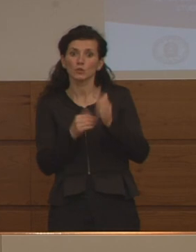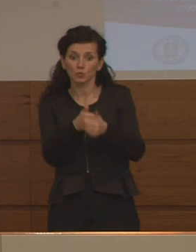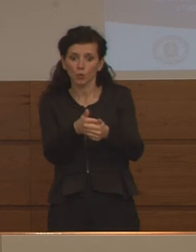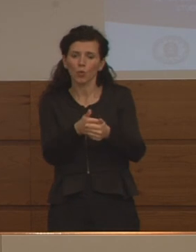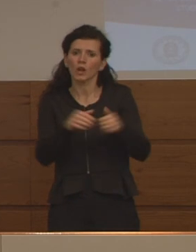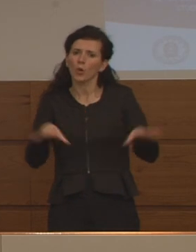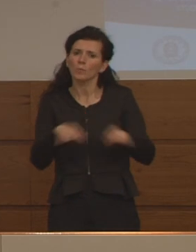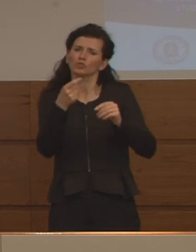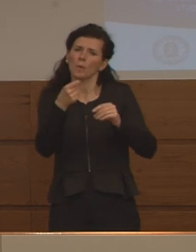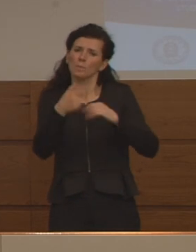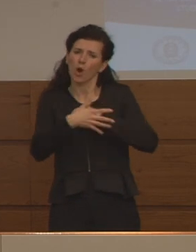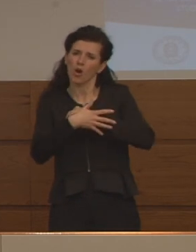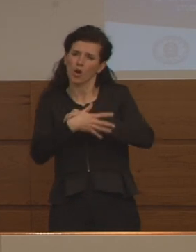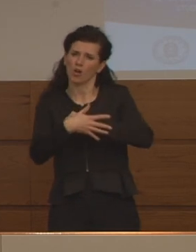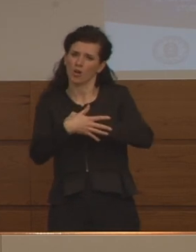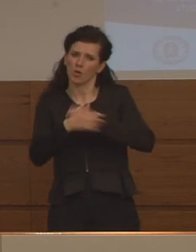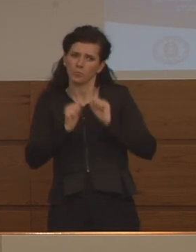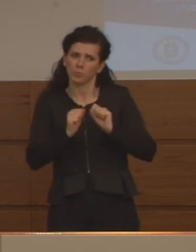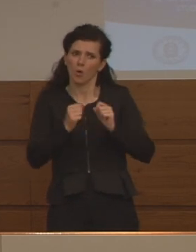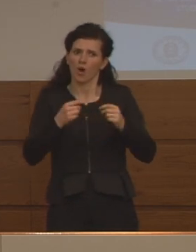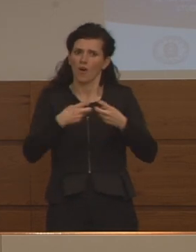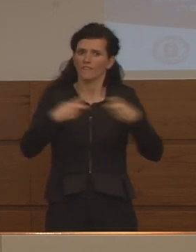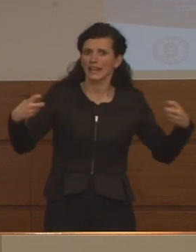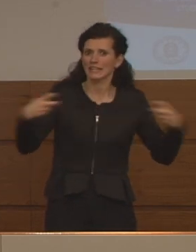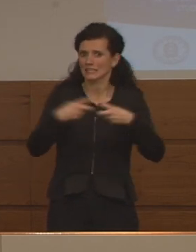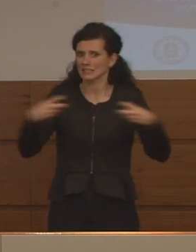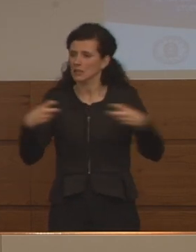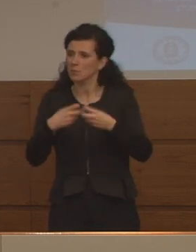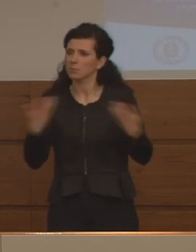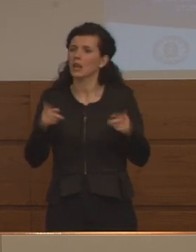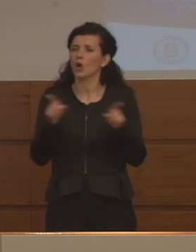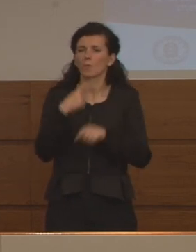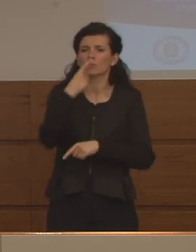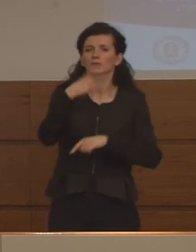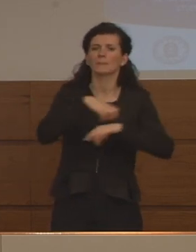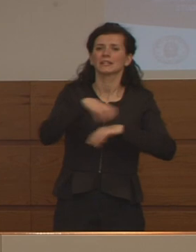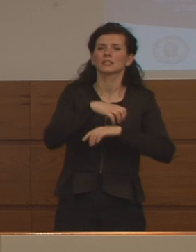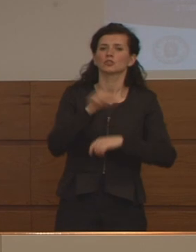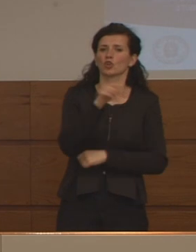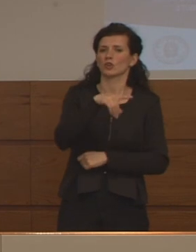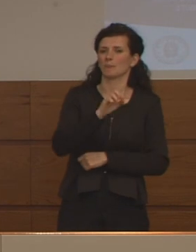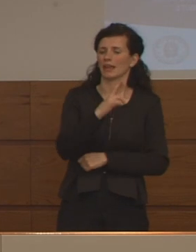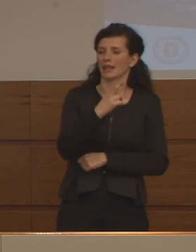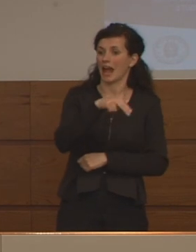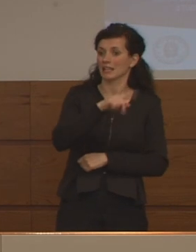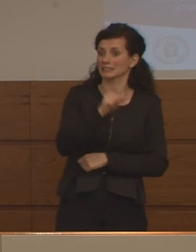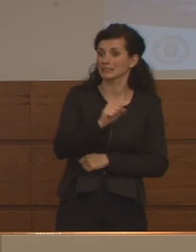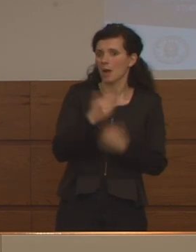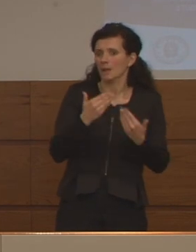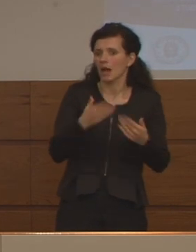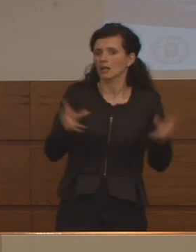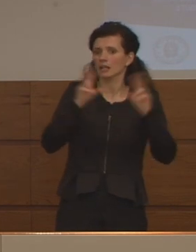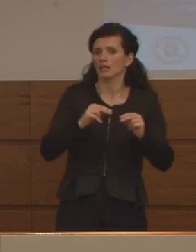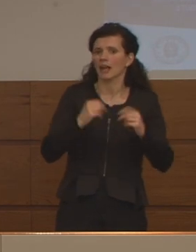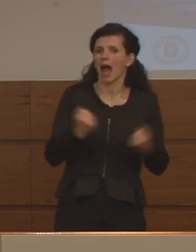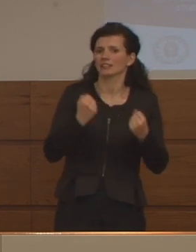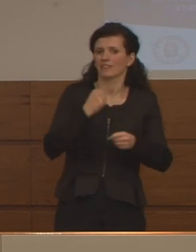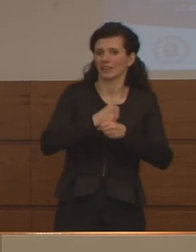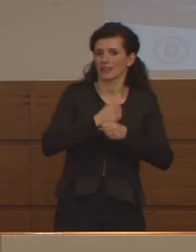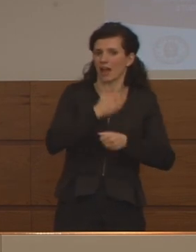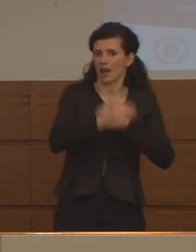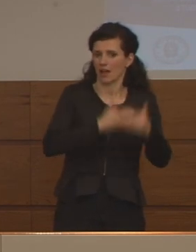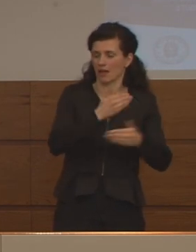speranza idea di ripresa economica e quindi di lì comin di ripresa di alcuni attività mi grazie